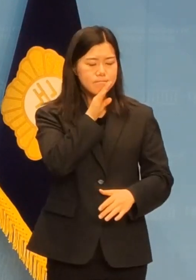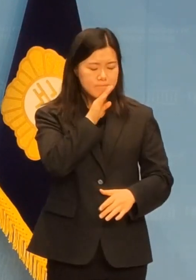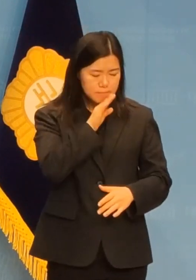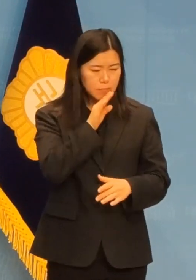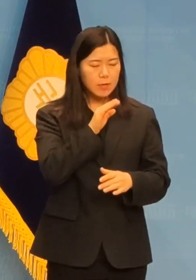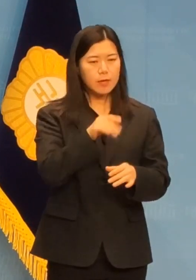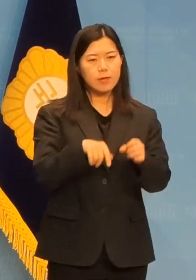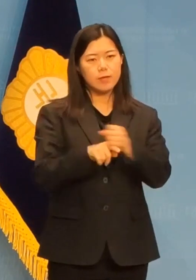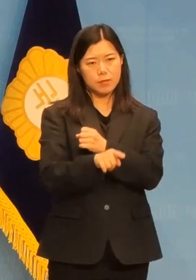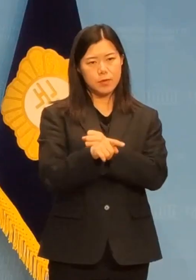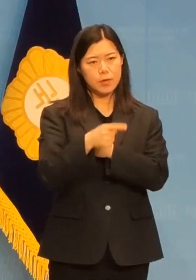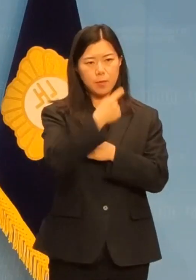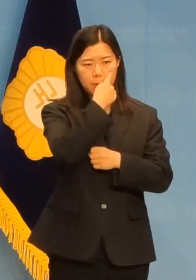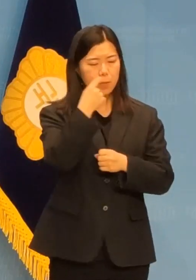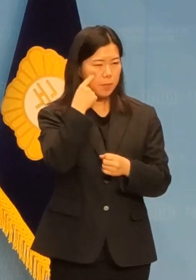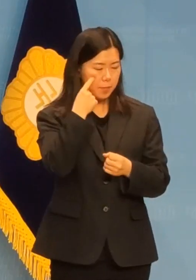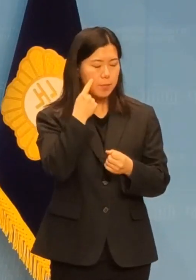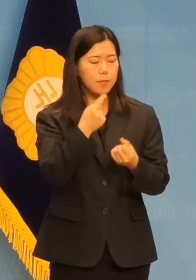보여줄 차례입니다.